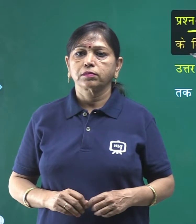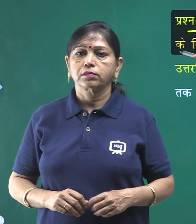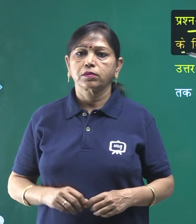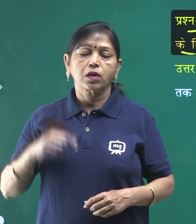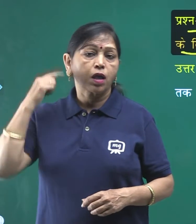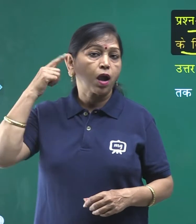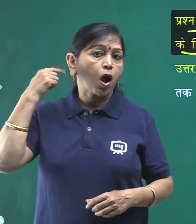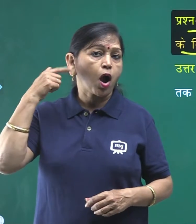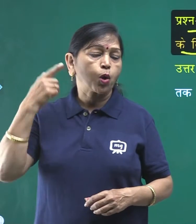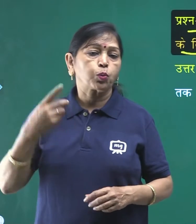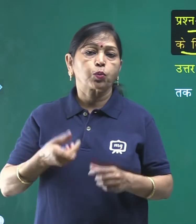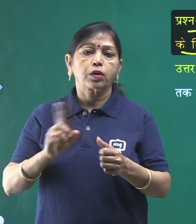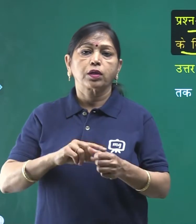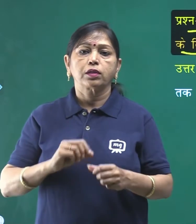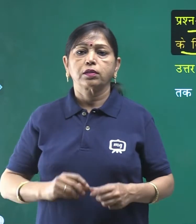कानों के लिए